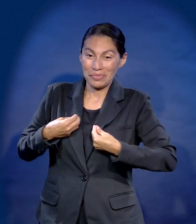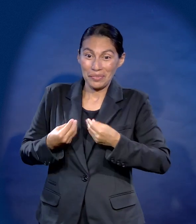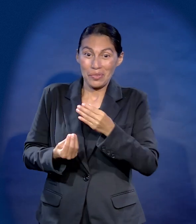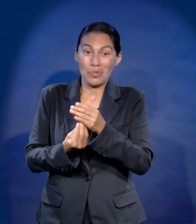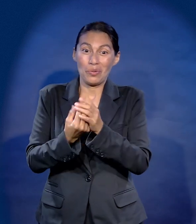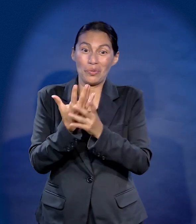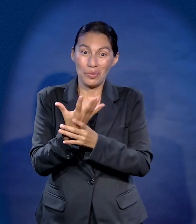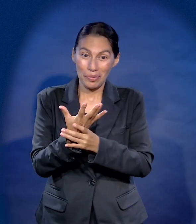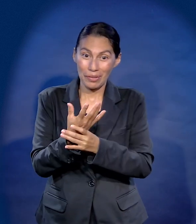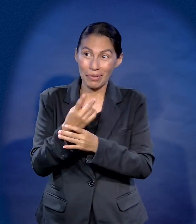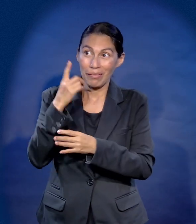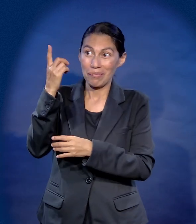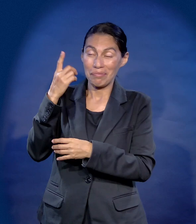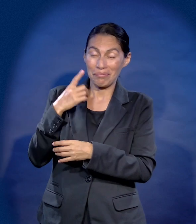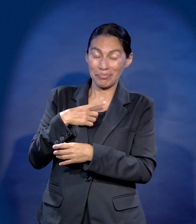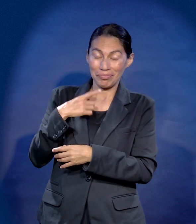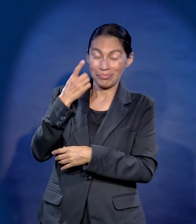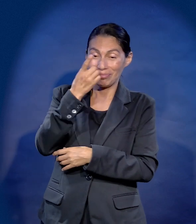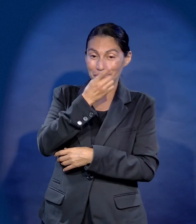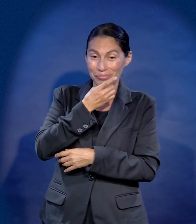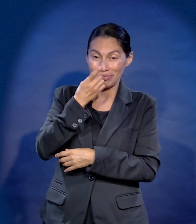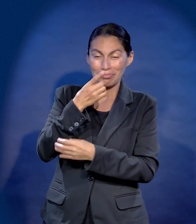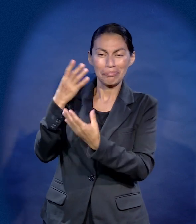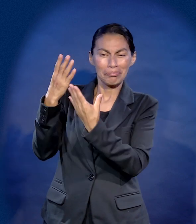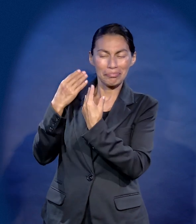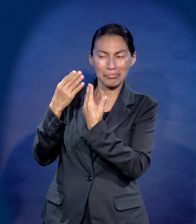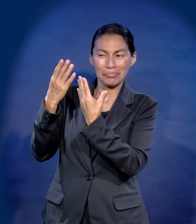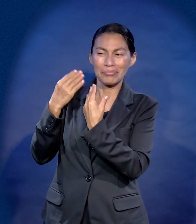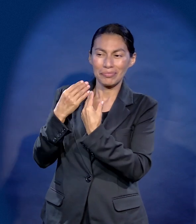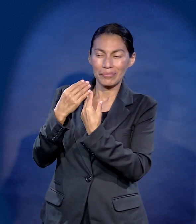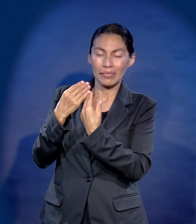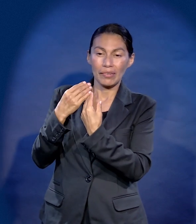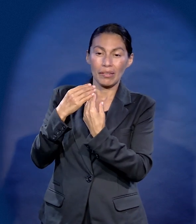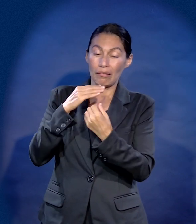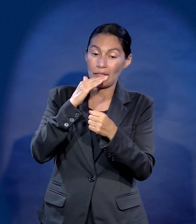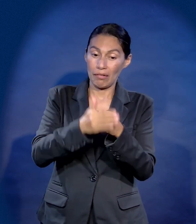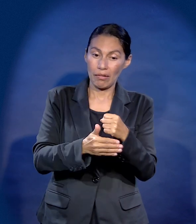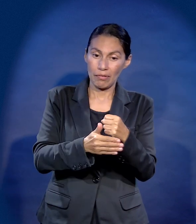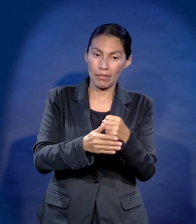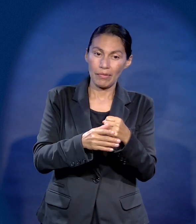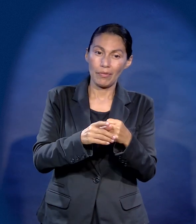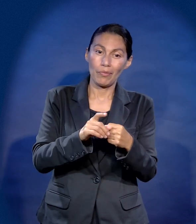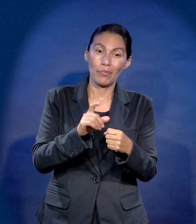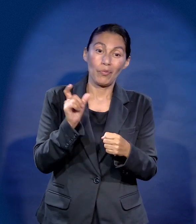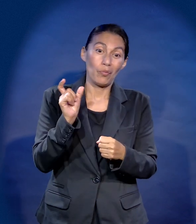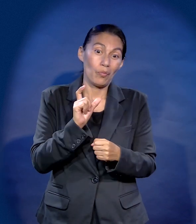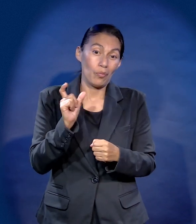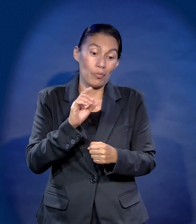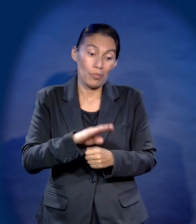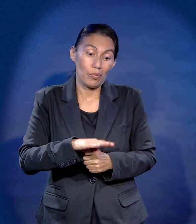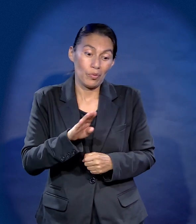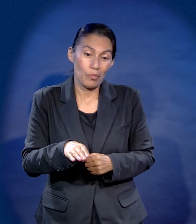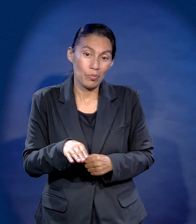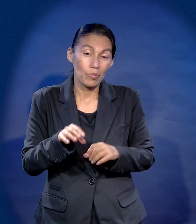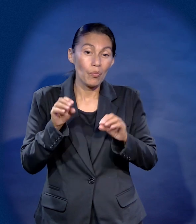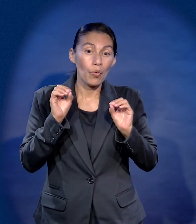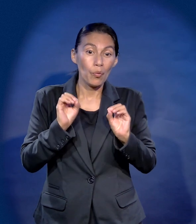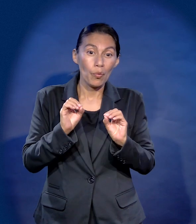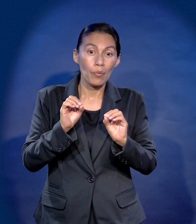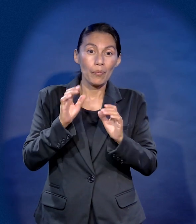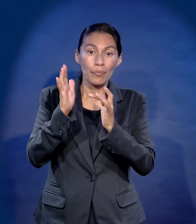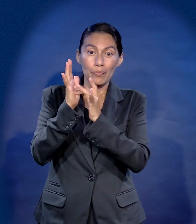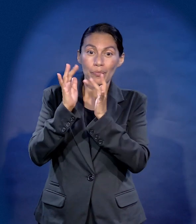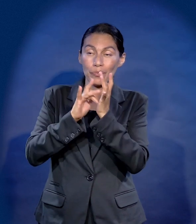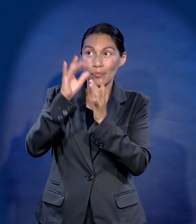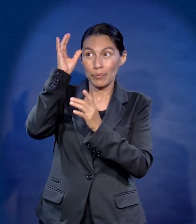para entonces comenzar un proceso de discipulado que termina hasta que vamos al descanso